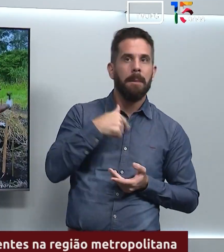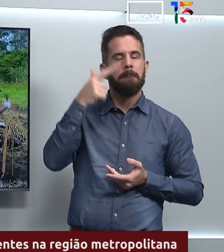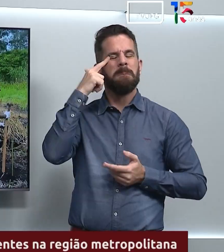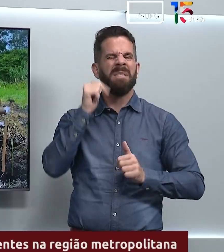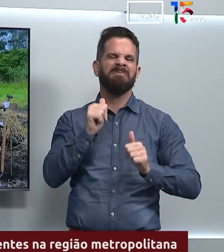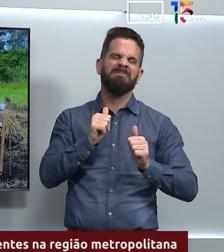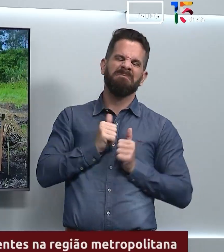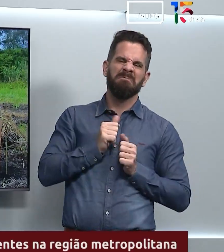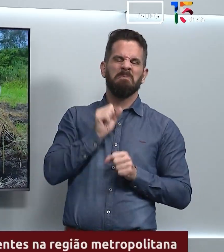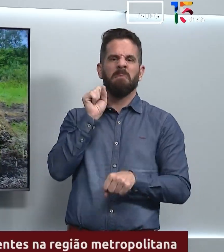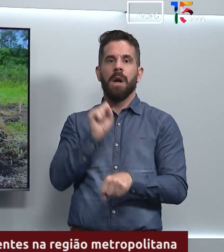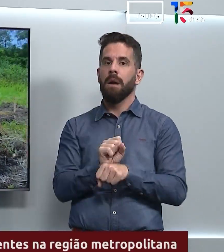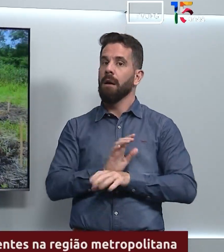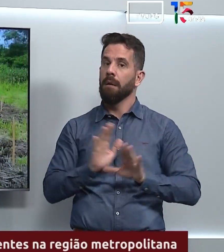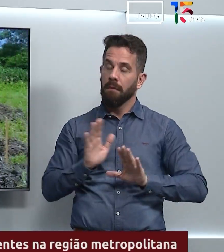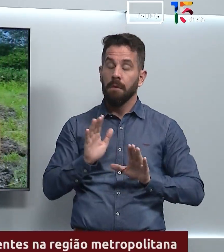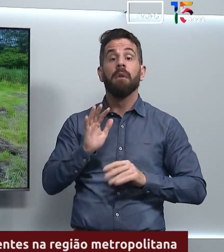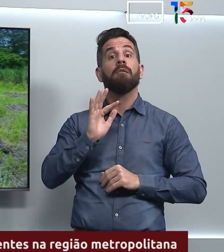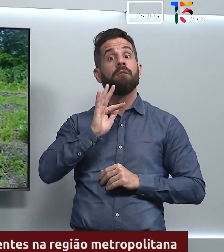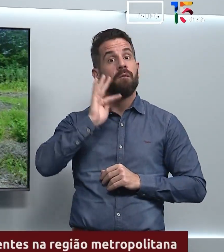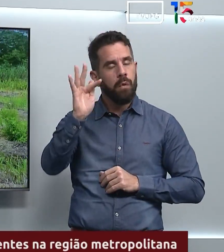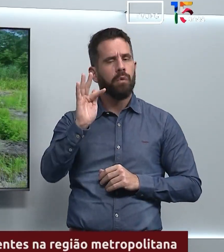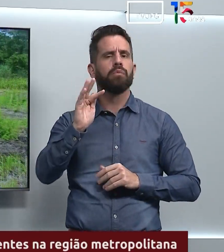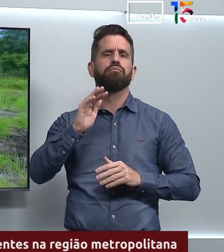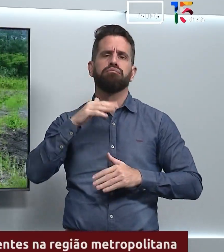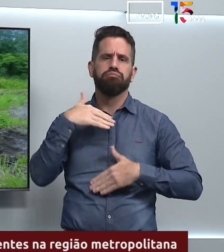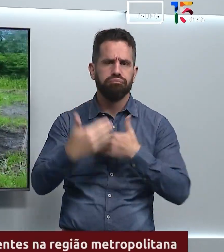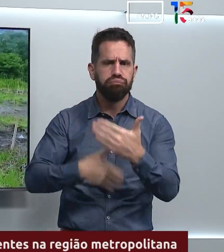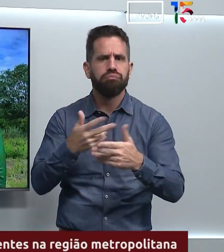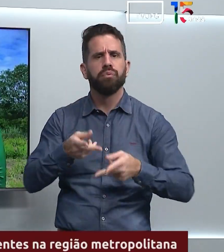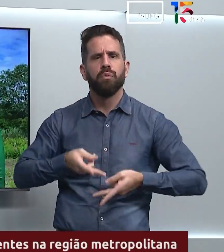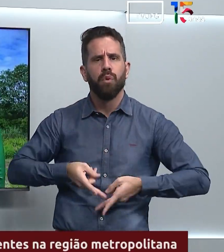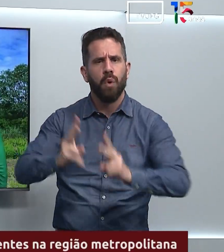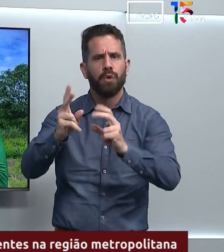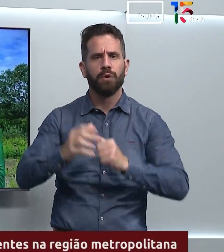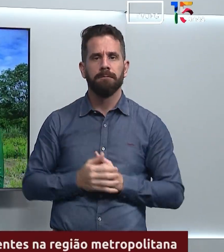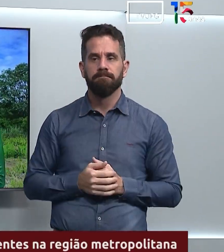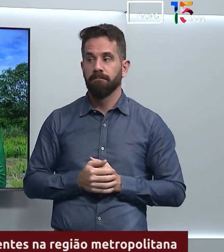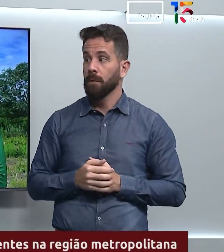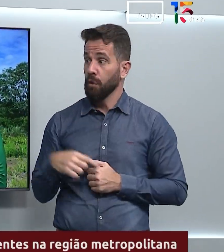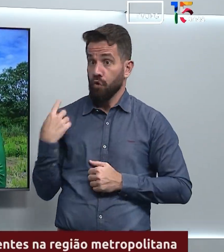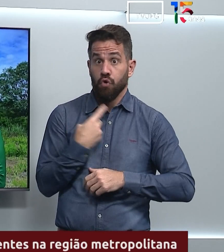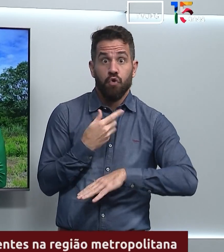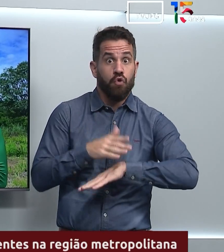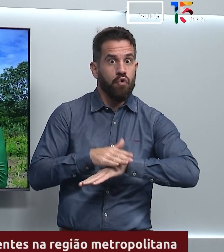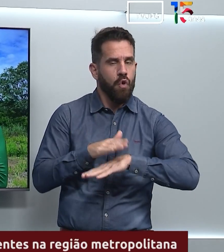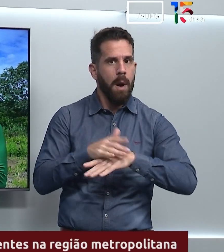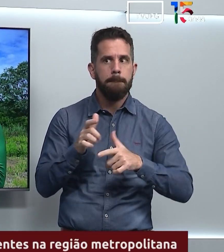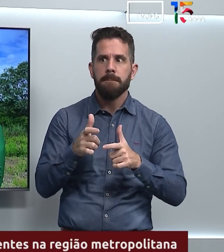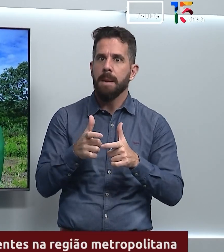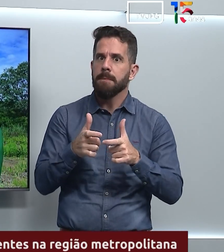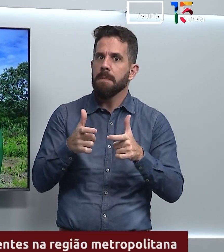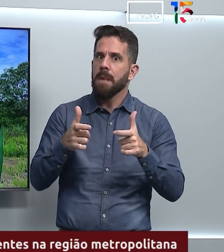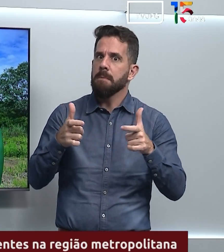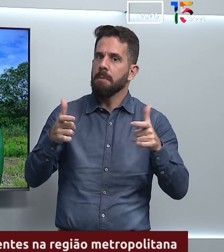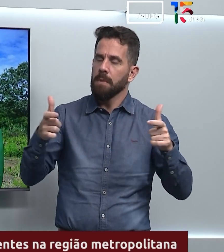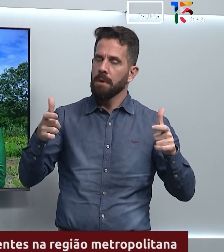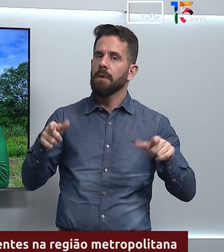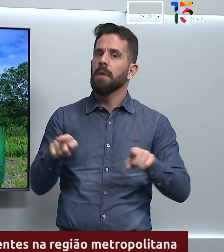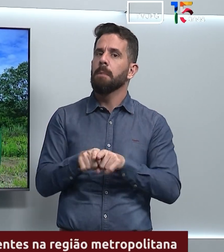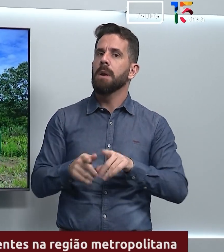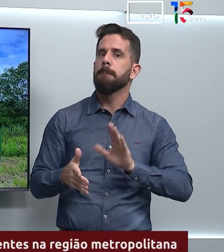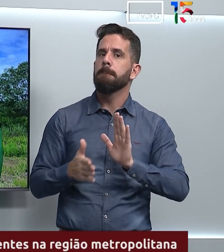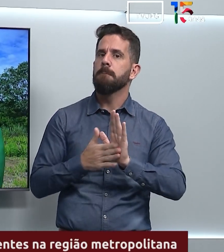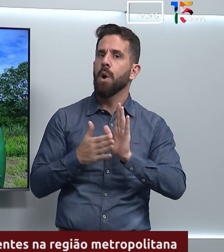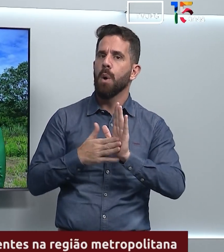são animadoras e de cada vez mais crescimento. Está crescendo muito e uma das nossas propostas,